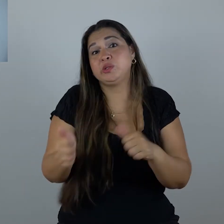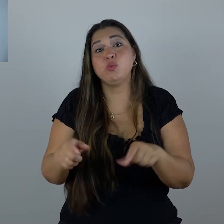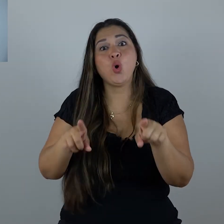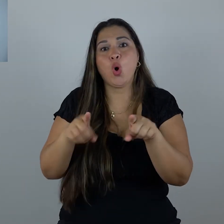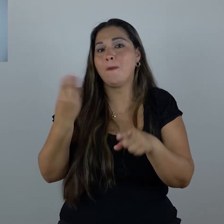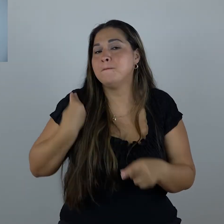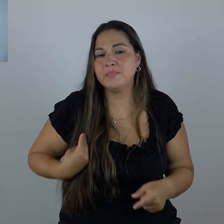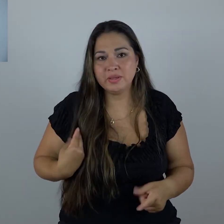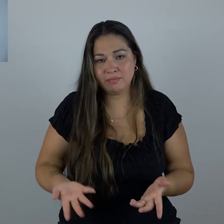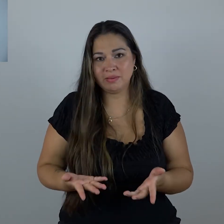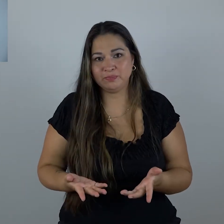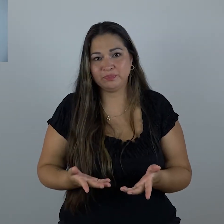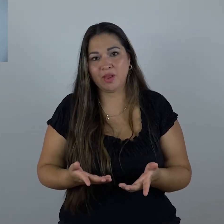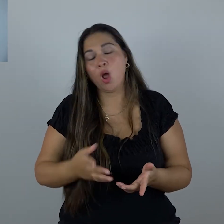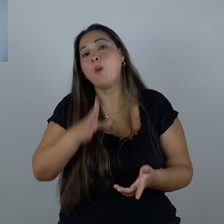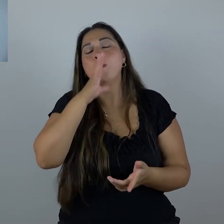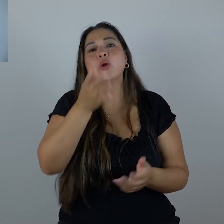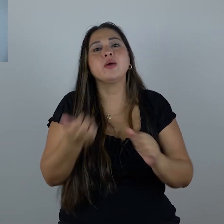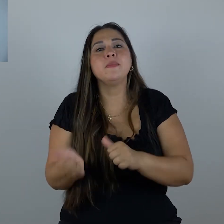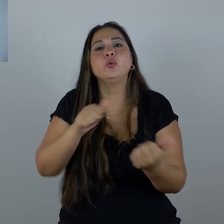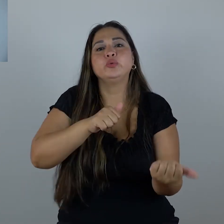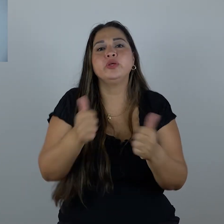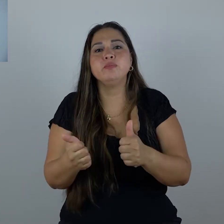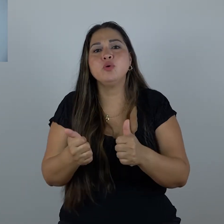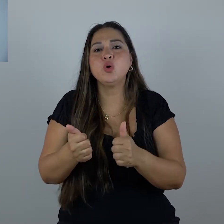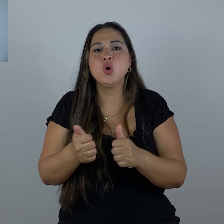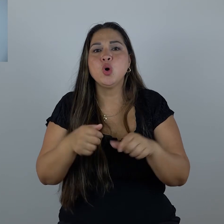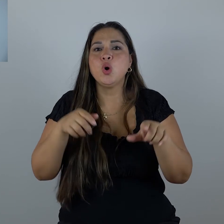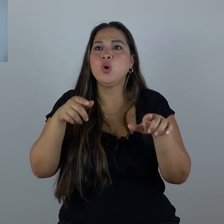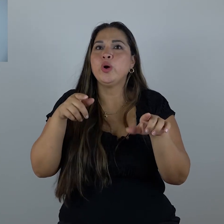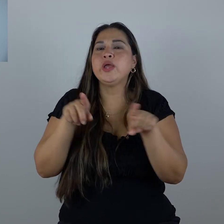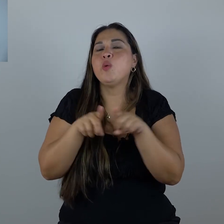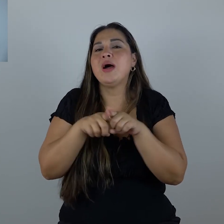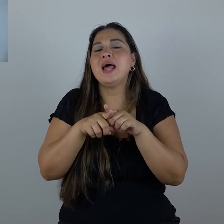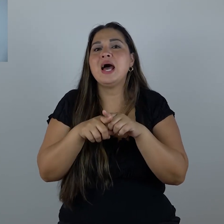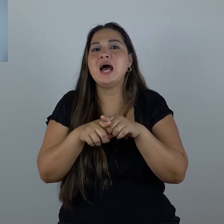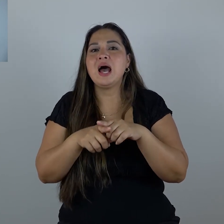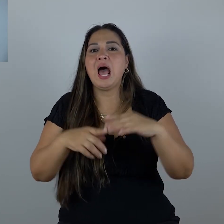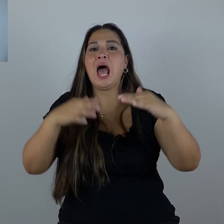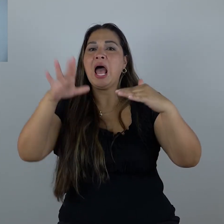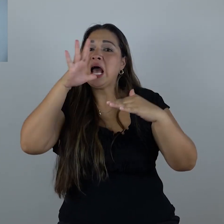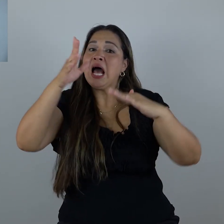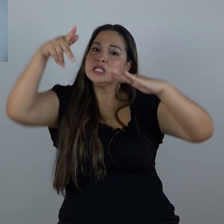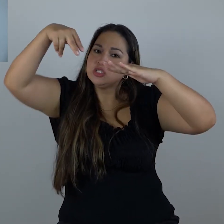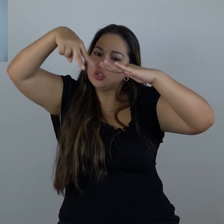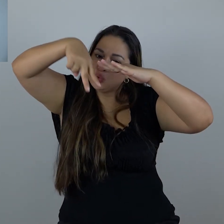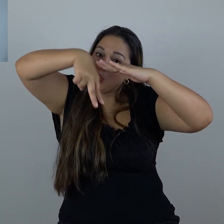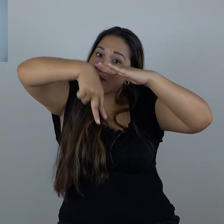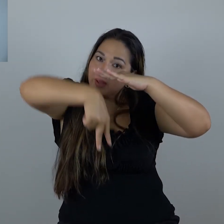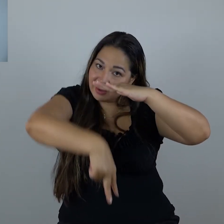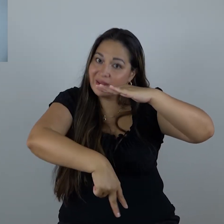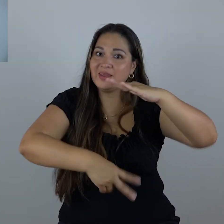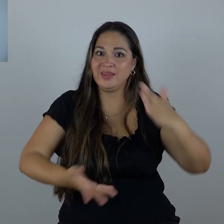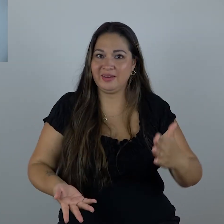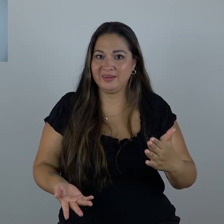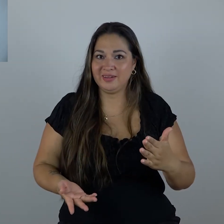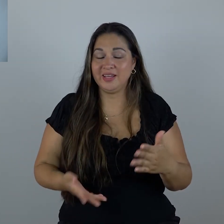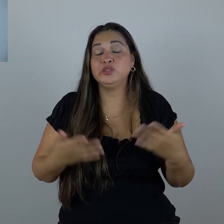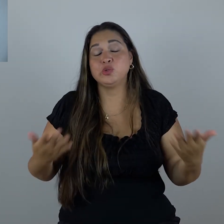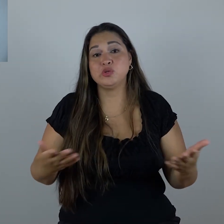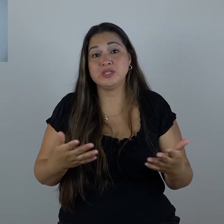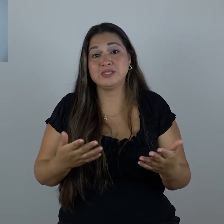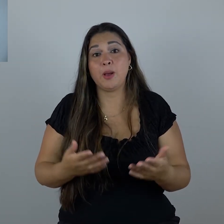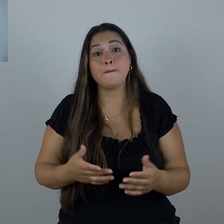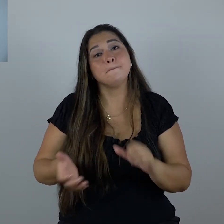de sumergir. Y ahí ya empezamos a ver algo maravilloso. Por lo cual yo entiendo que el bautismo es